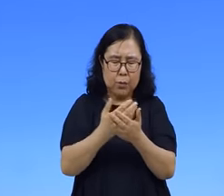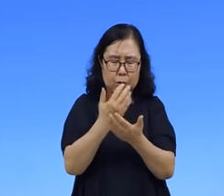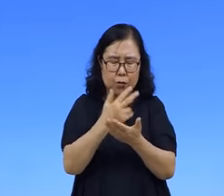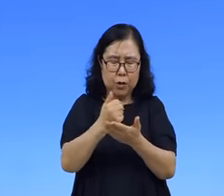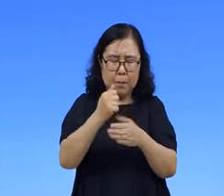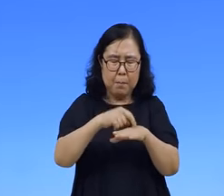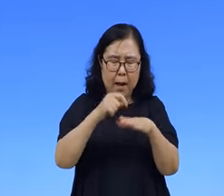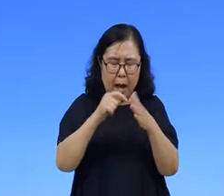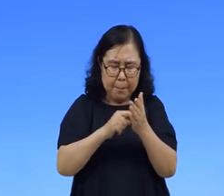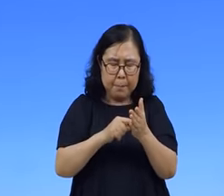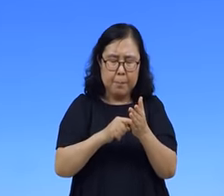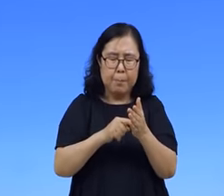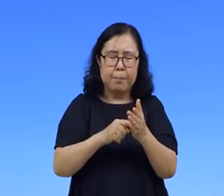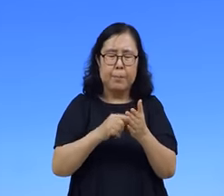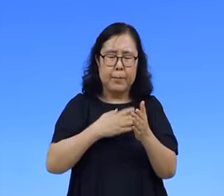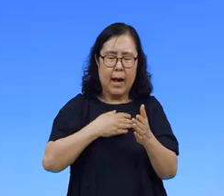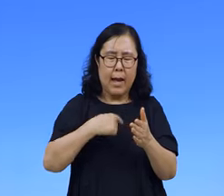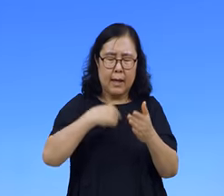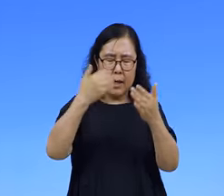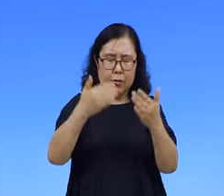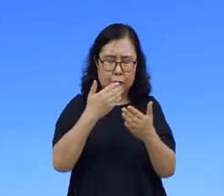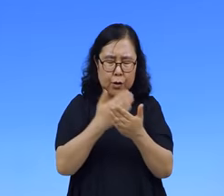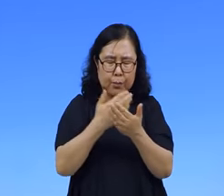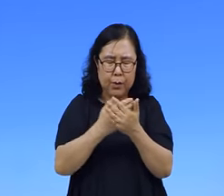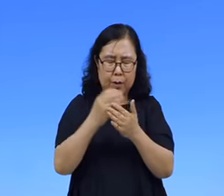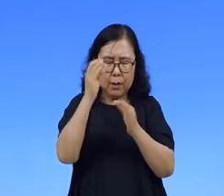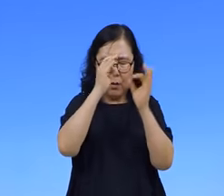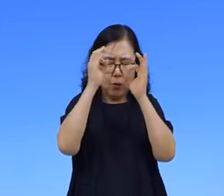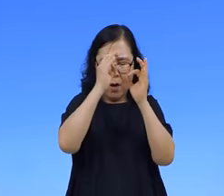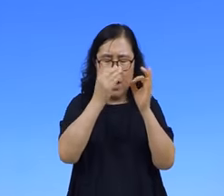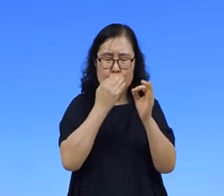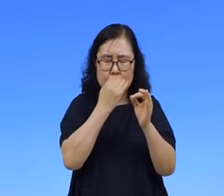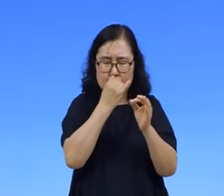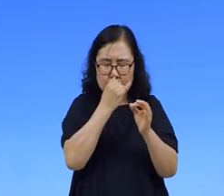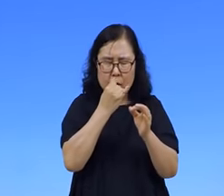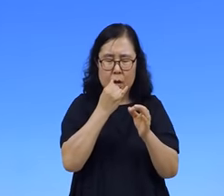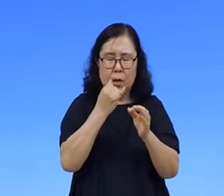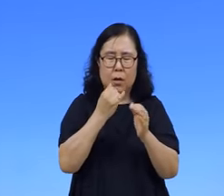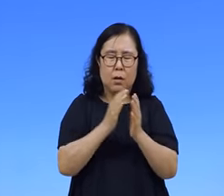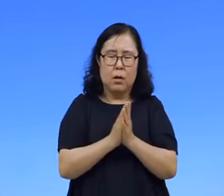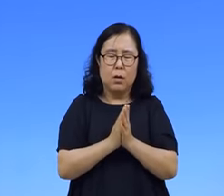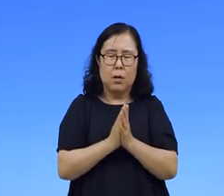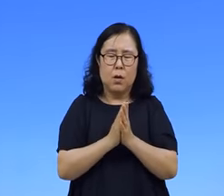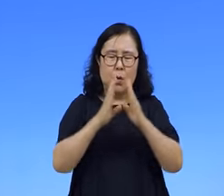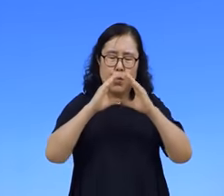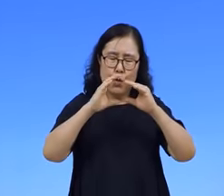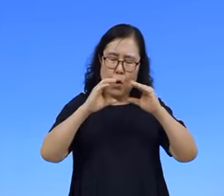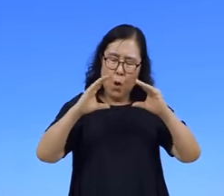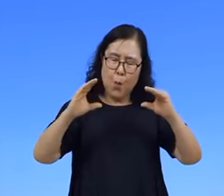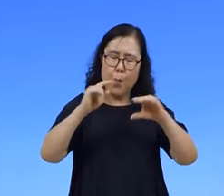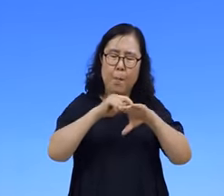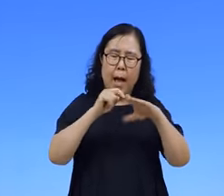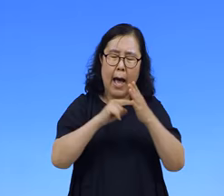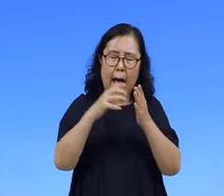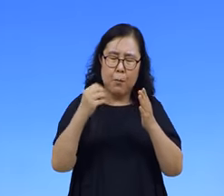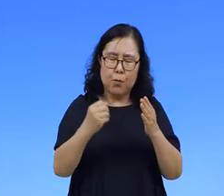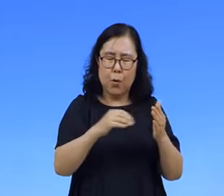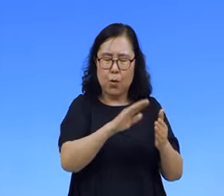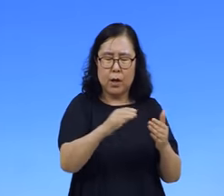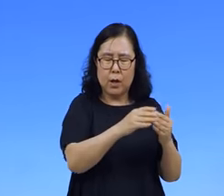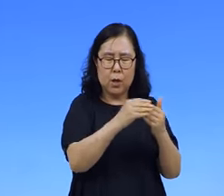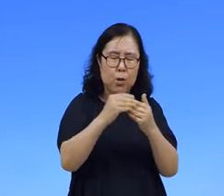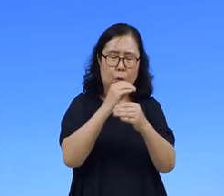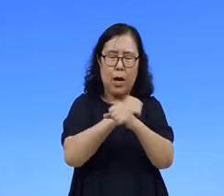주시옵소서. 주님 마음 내게 주소서. 구할 수 있는 그런 풀린 부드러운 마음으로